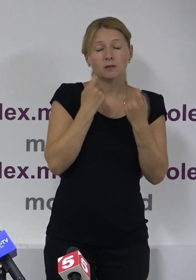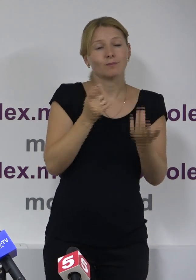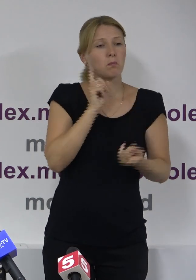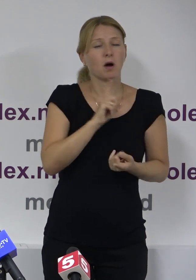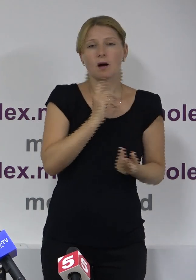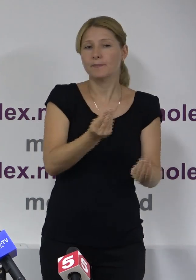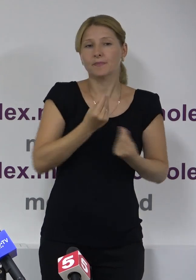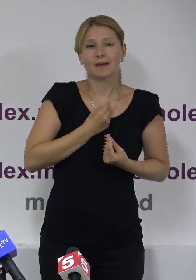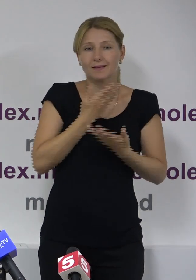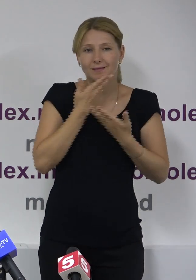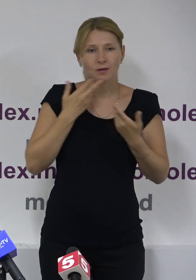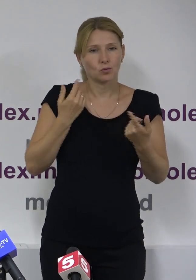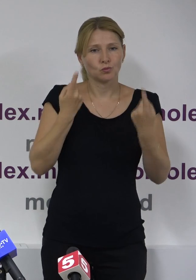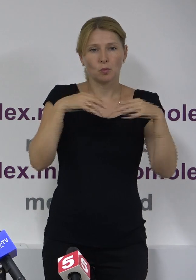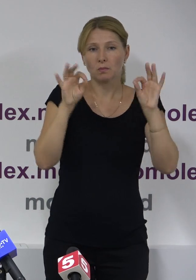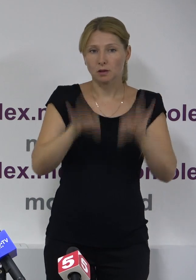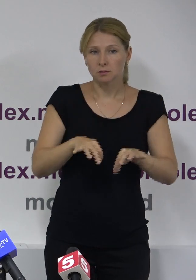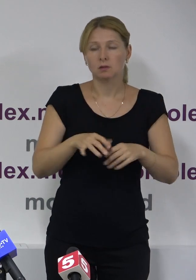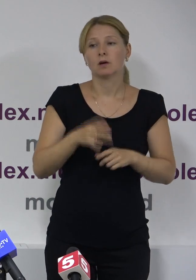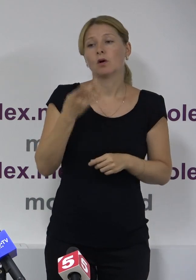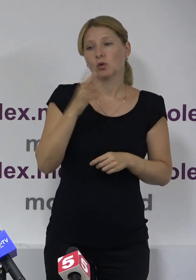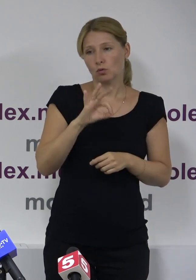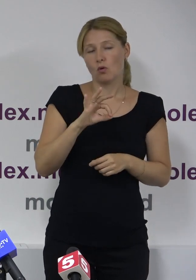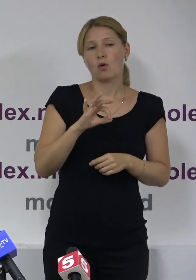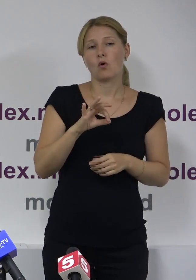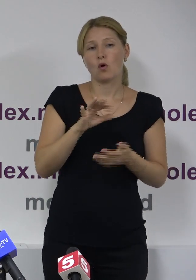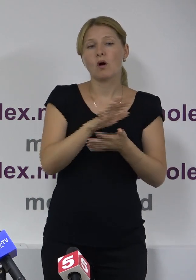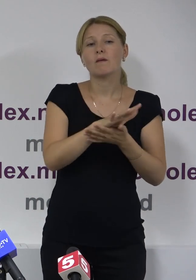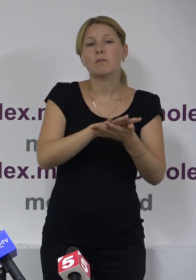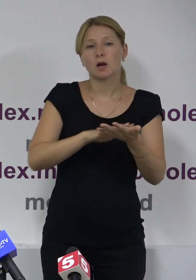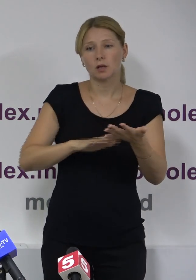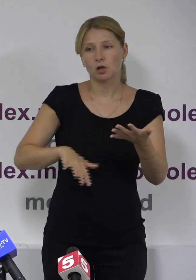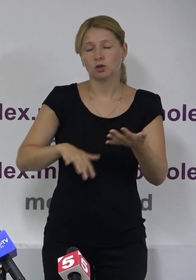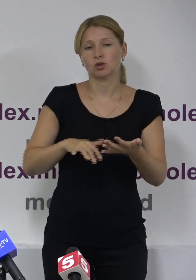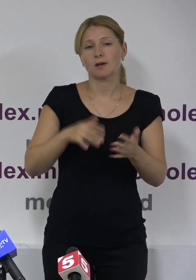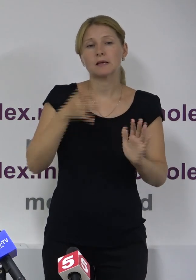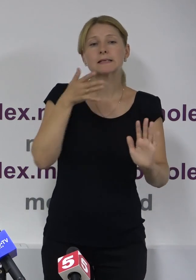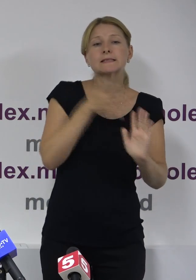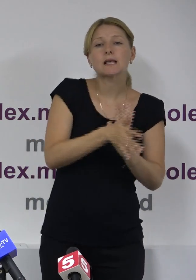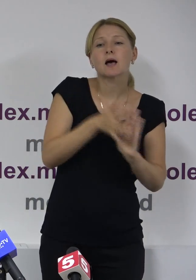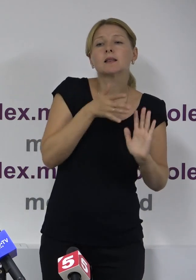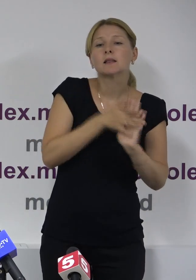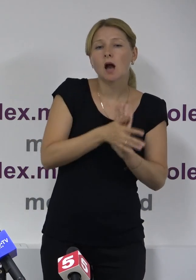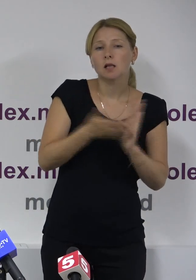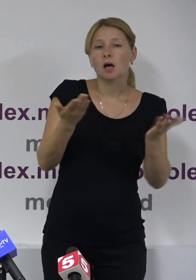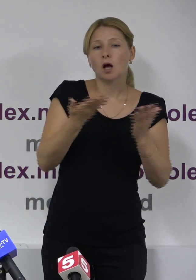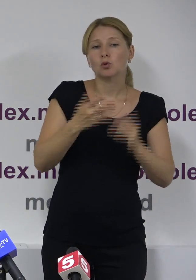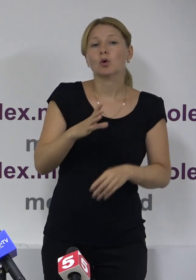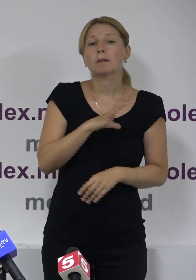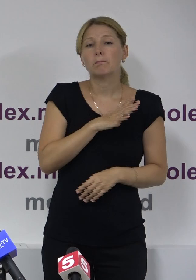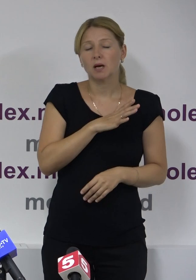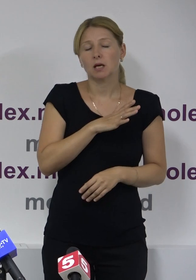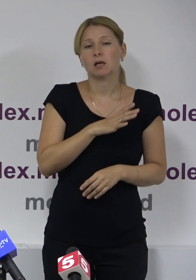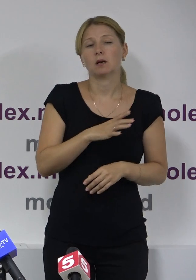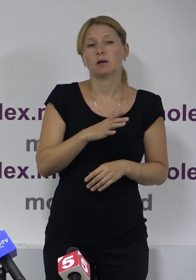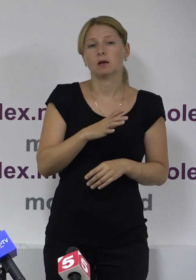invocându-se faptul că urmarea centralizării în următoarea perioadă a cheltuielilor care au fost efectuate